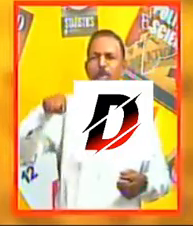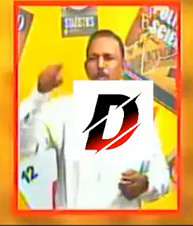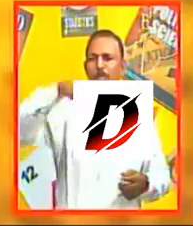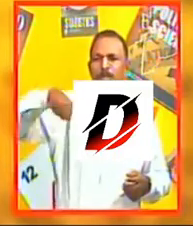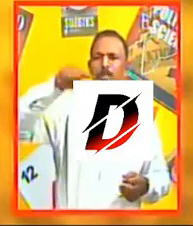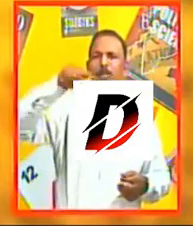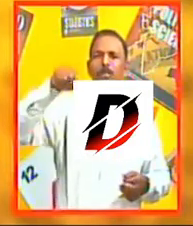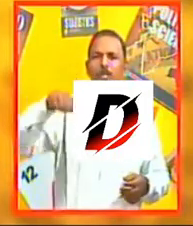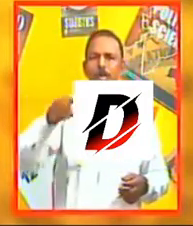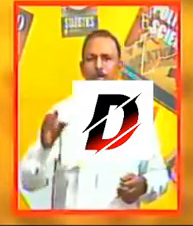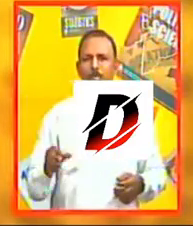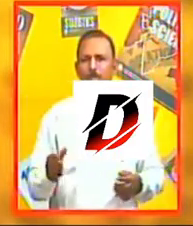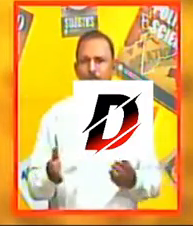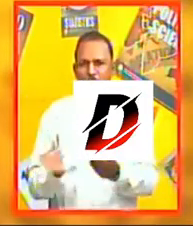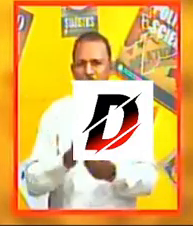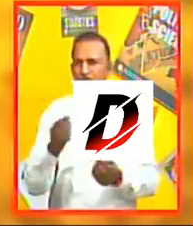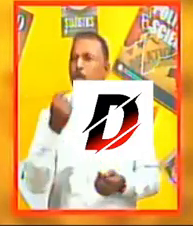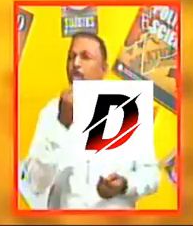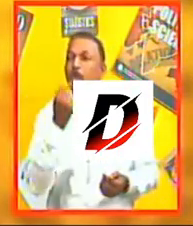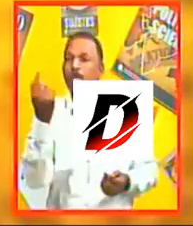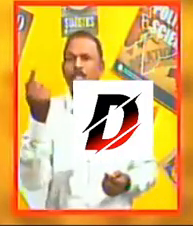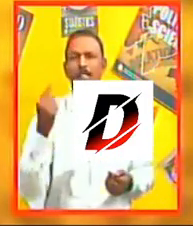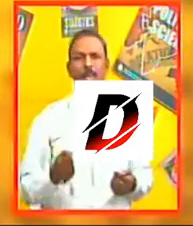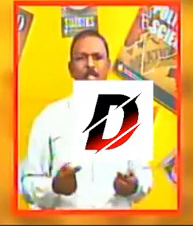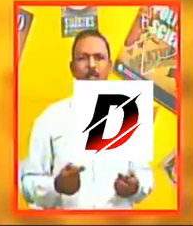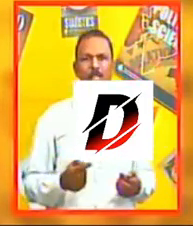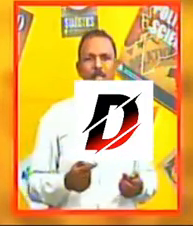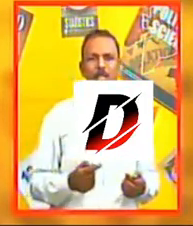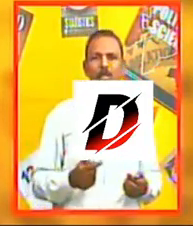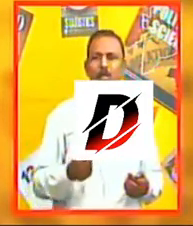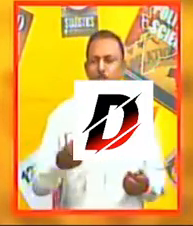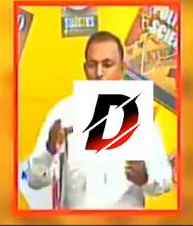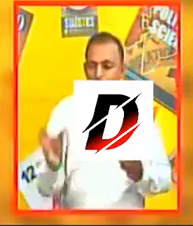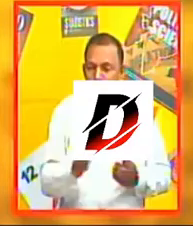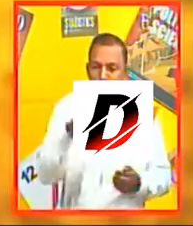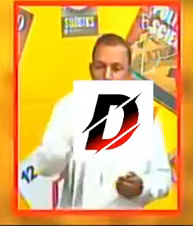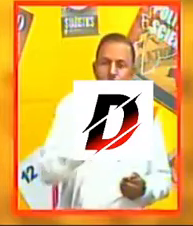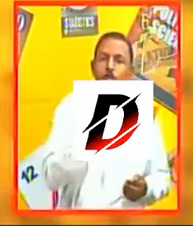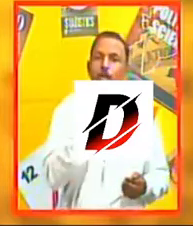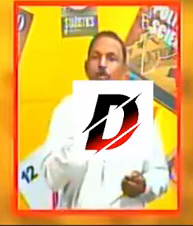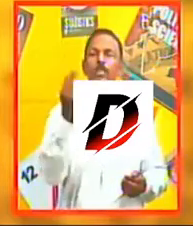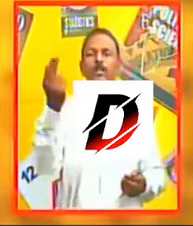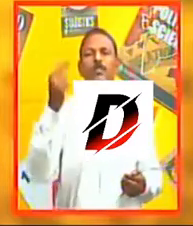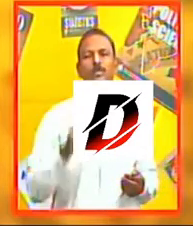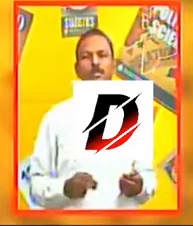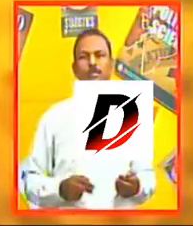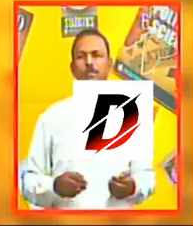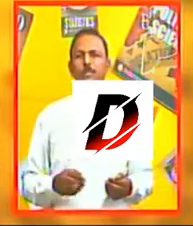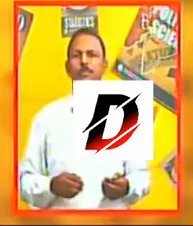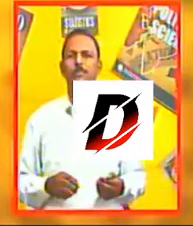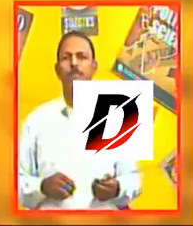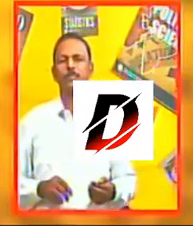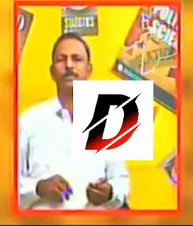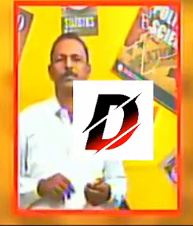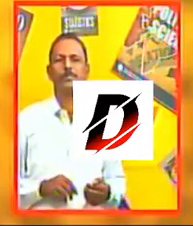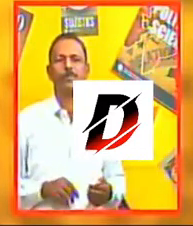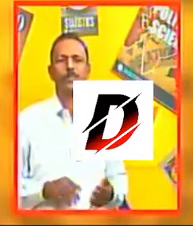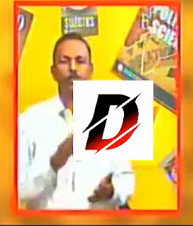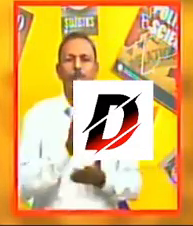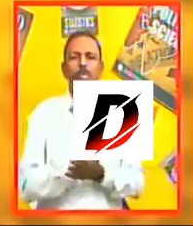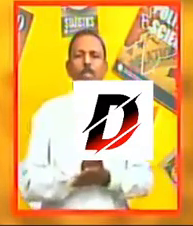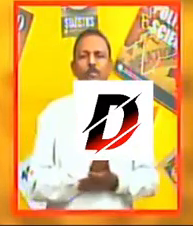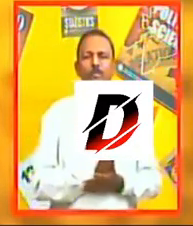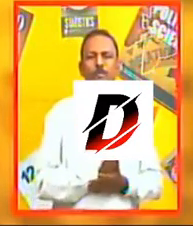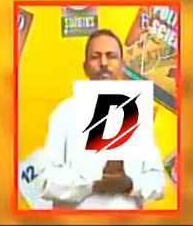வைங்க. ஏன்னா புக் பேக் சைடு ஒன் மார்க்ல கேட்கலாம், புக்குக்கு உள்ளிருந்து வரக்கூடிய ஒன் மார்க்லயும் வரும், பொருத்துகளையும் வரும். இது